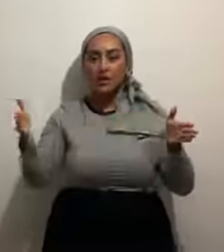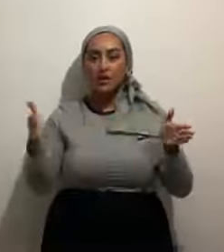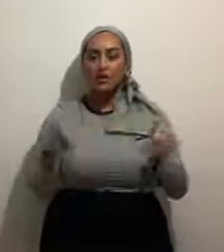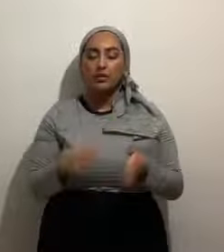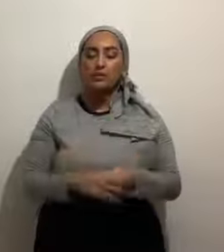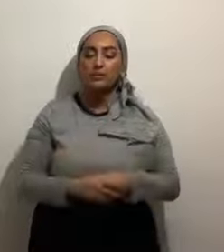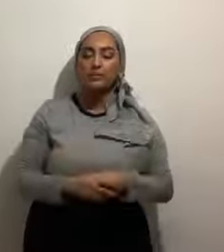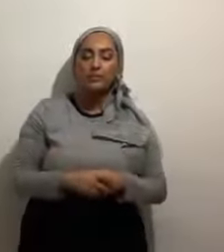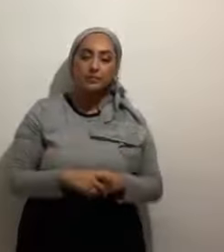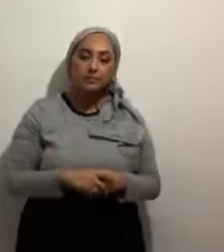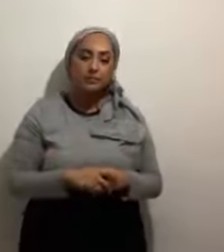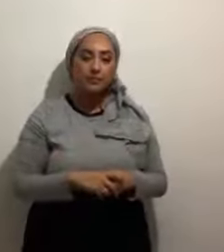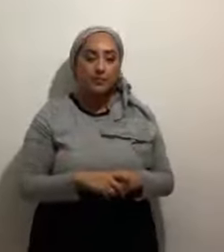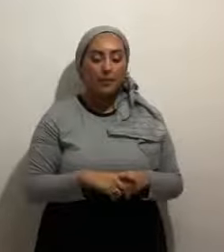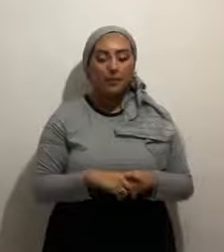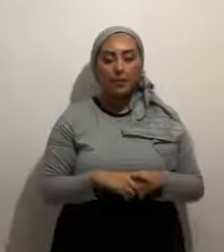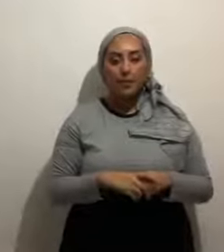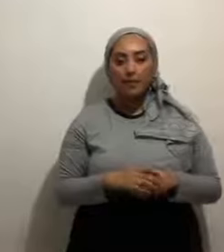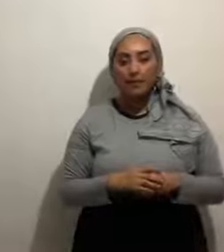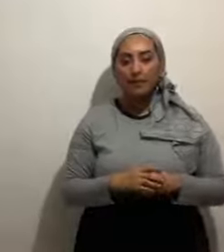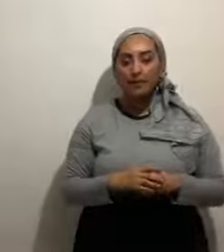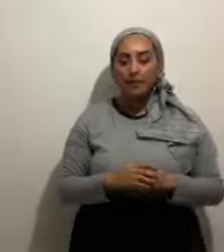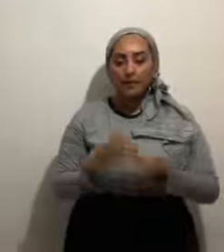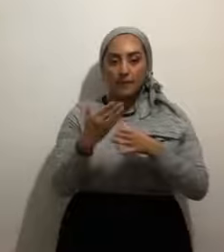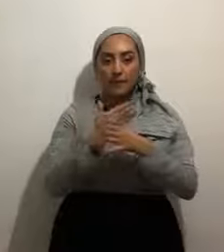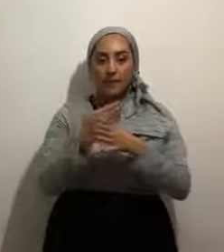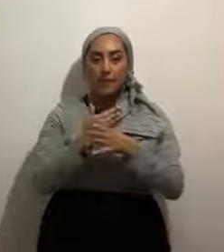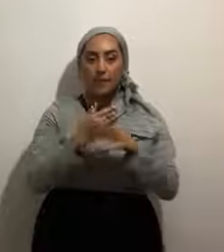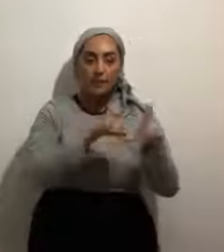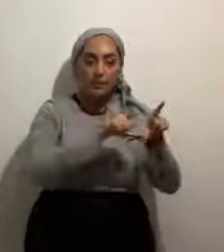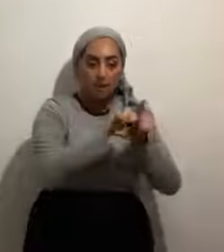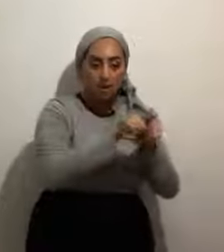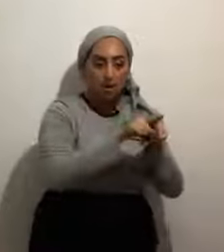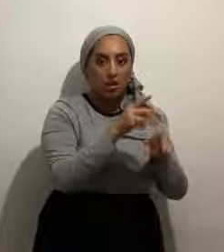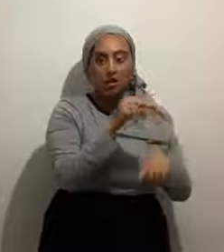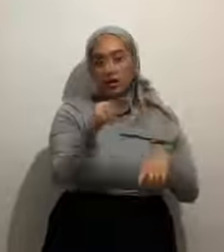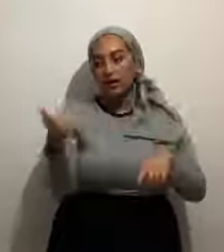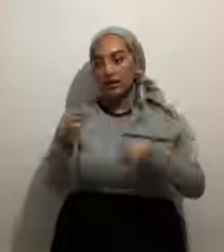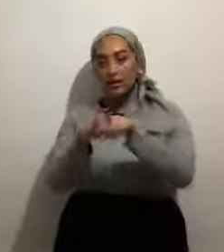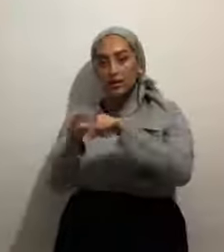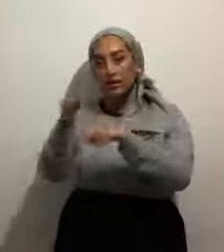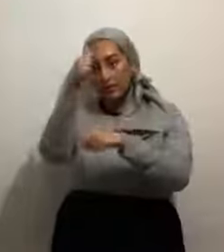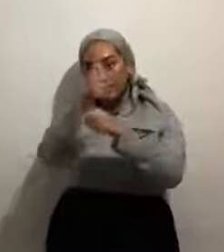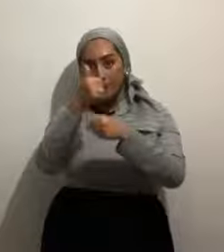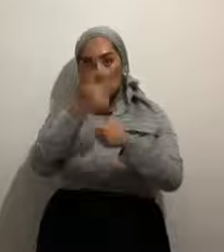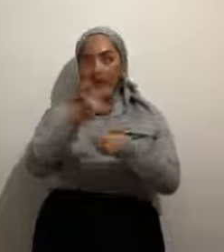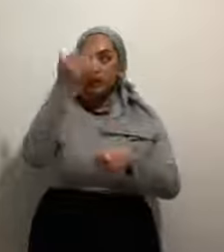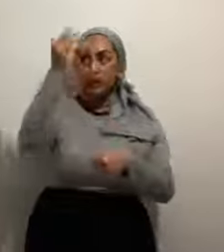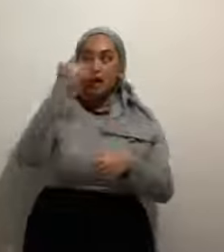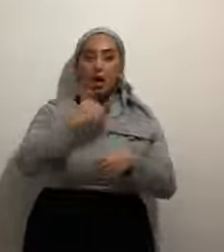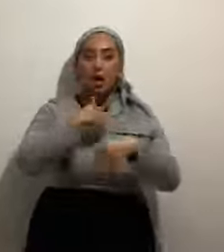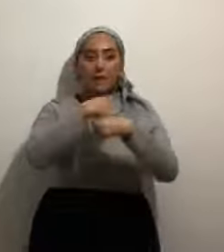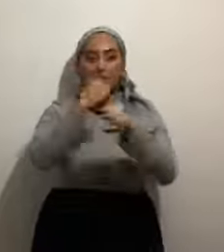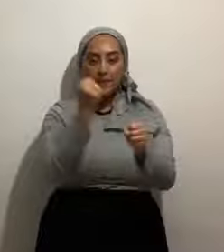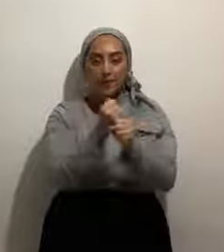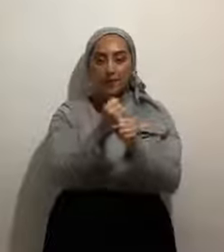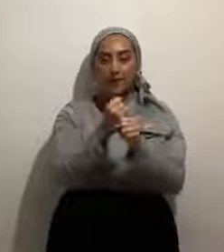de kilómetros entre una y otra estrella, hermanos. Él es nuestro creador, Él es nuestro creador. Un aplauso para